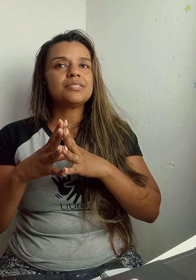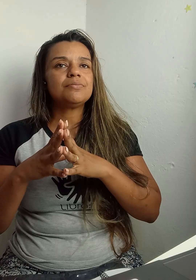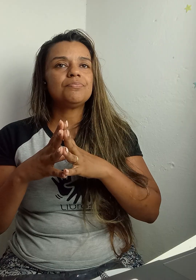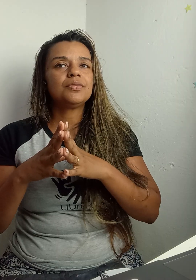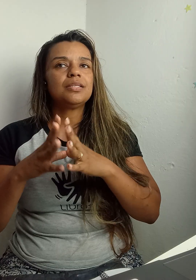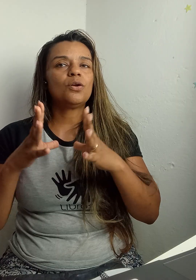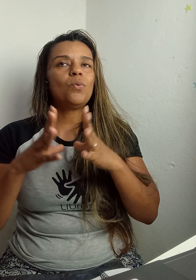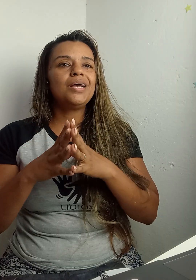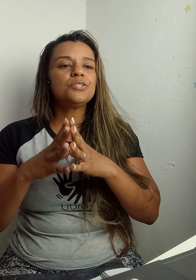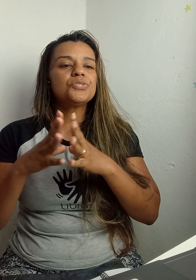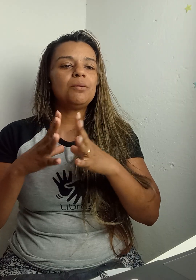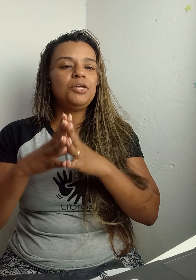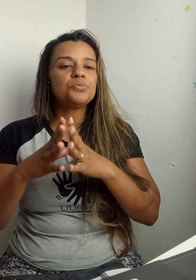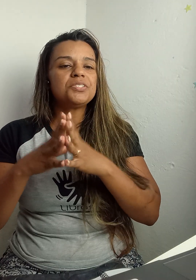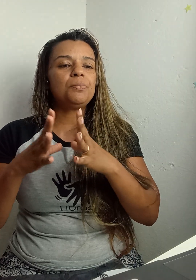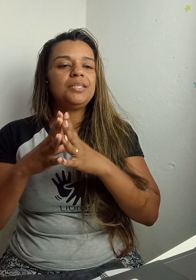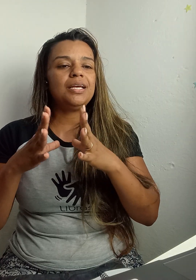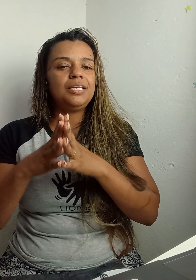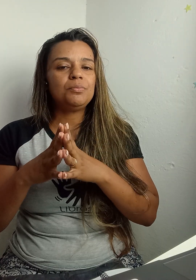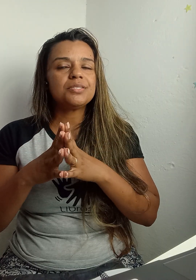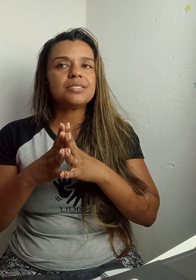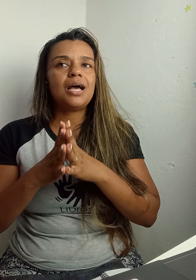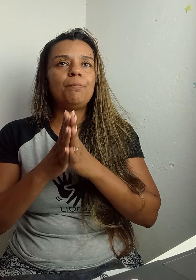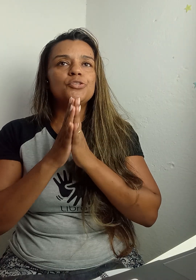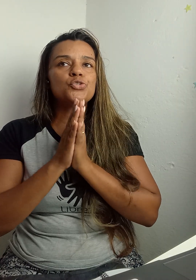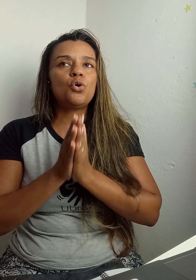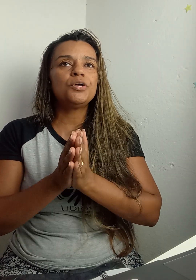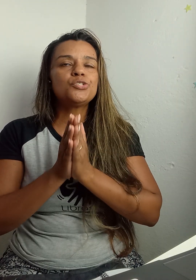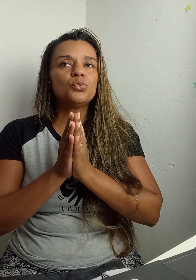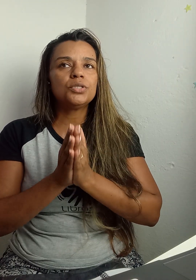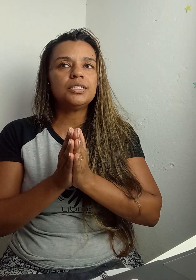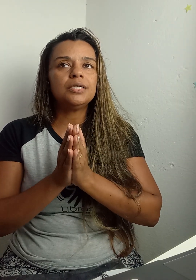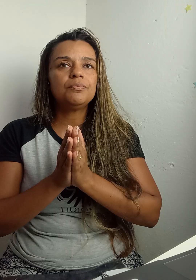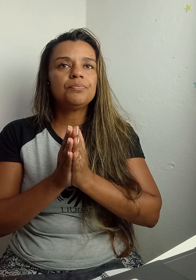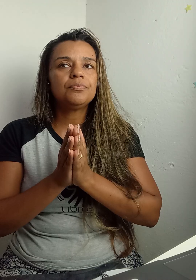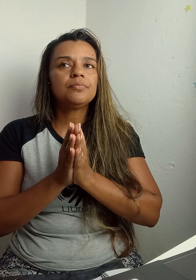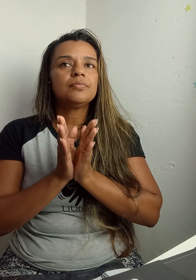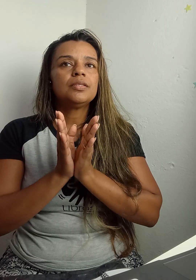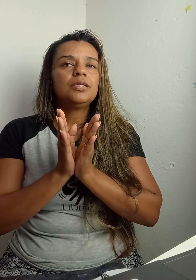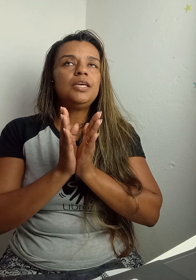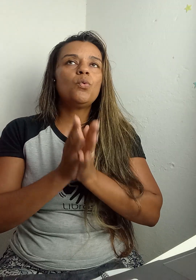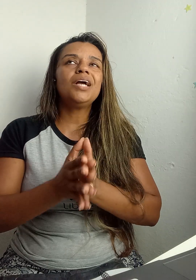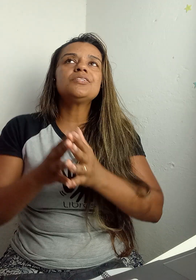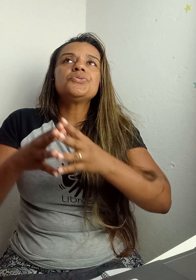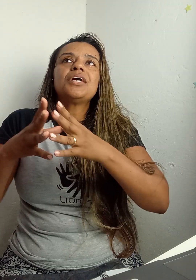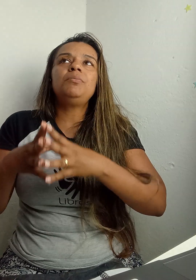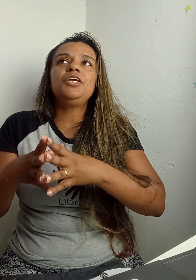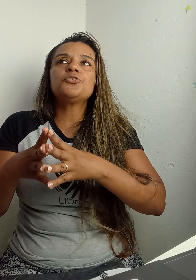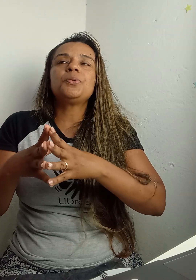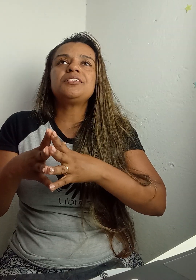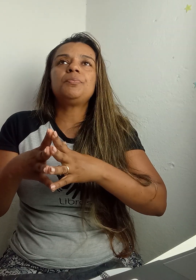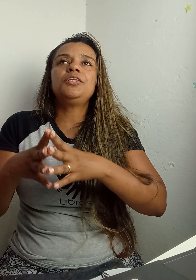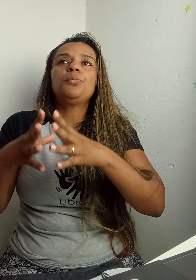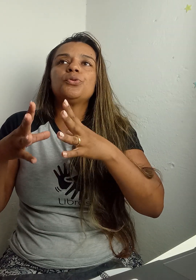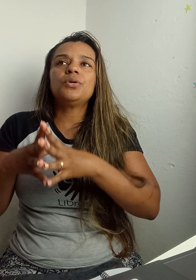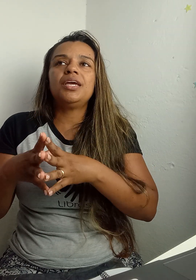Libras? Quais são os caminhos para se aprender a Libras? A pessoa surda. E quais são os caminhos para se aprender o